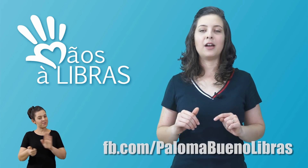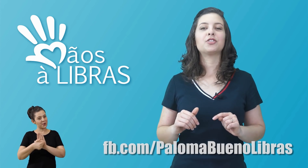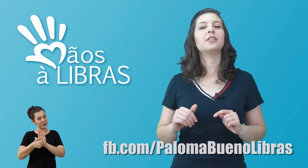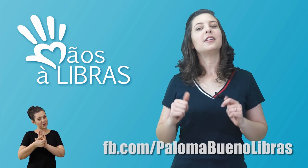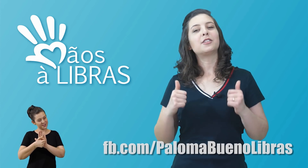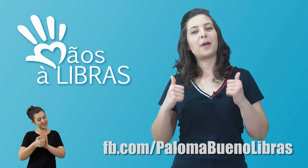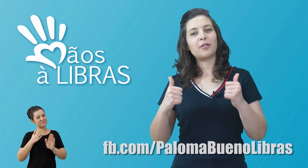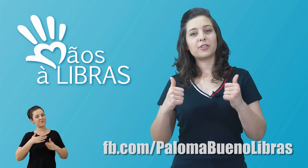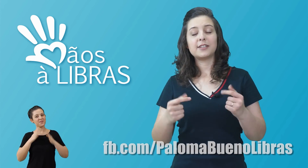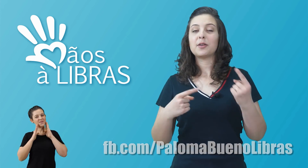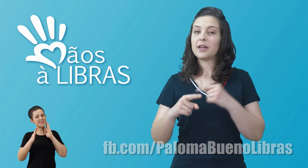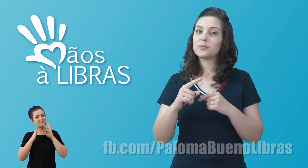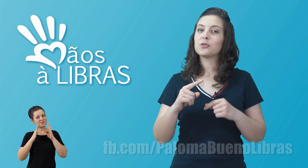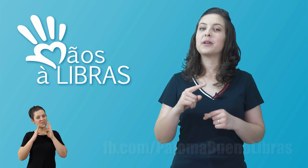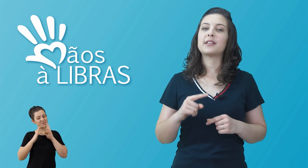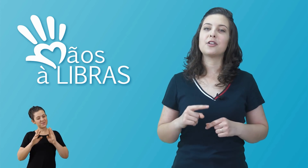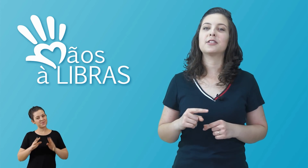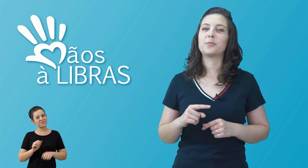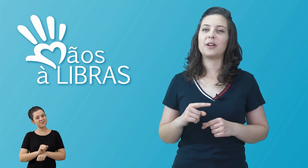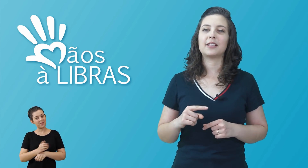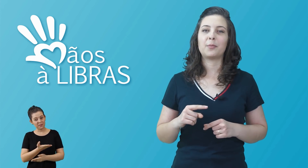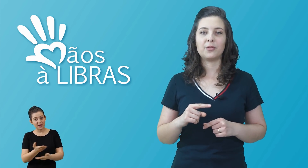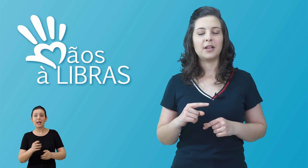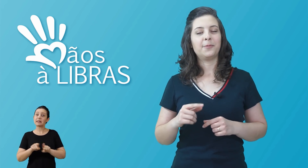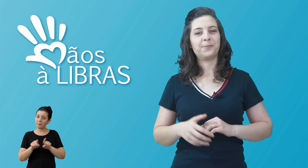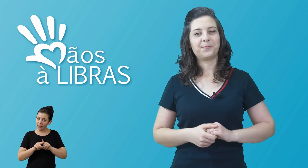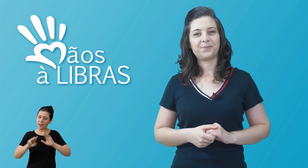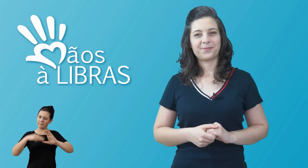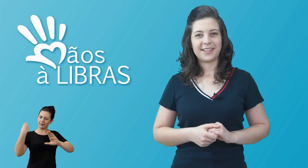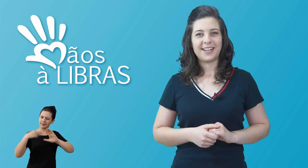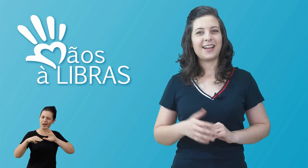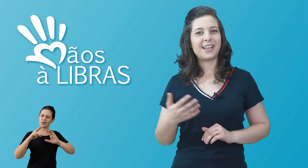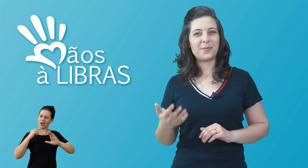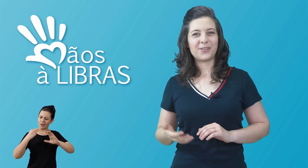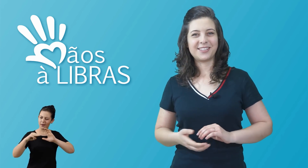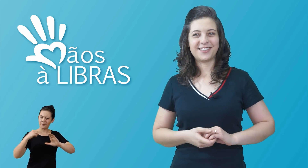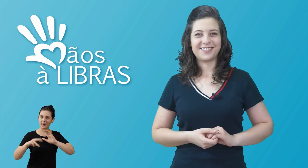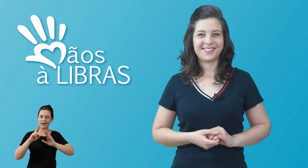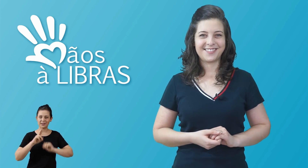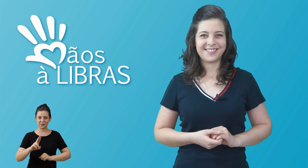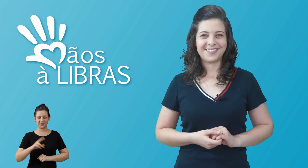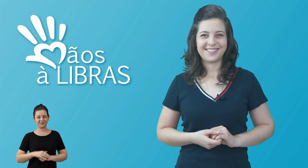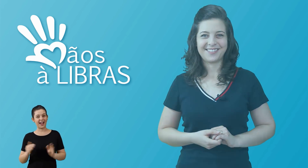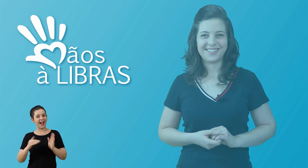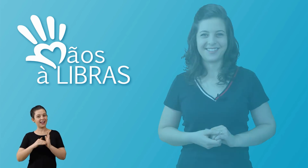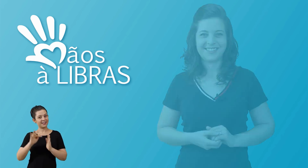na minha página, espero vocês. Eu também respondo mensagens por lá, tá bom? Até a próxima!